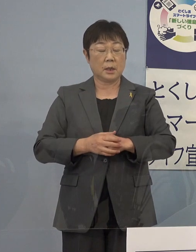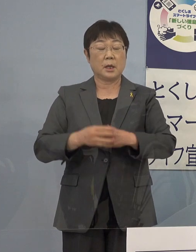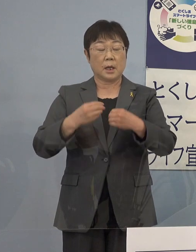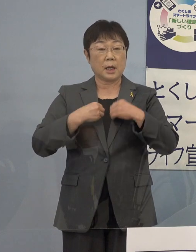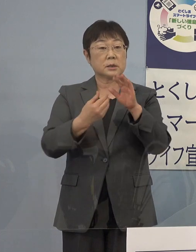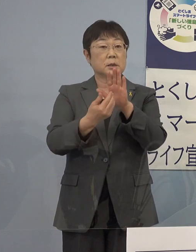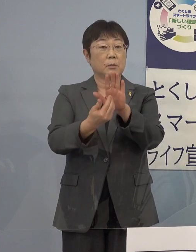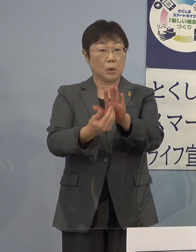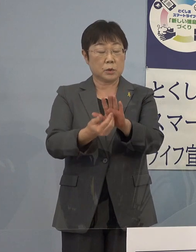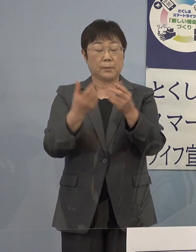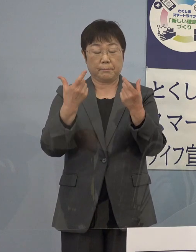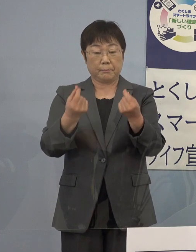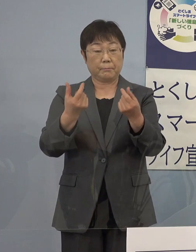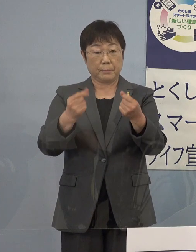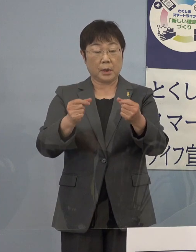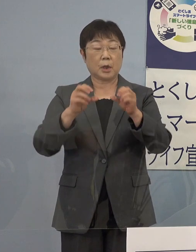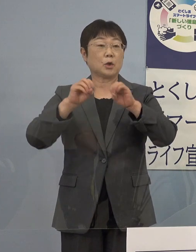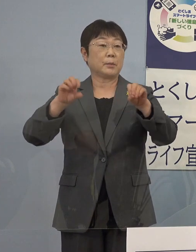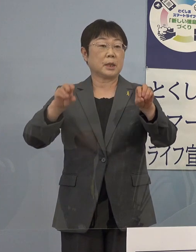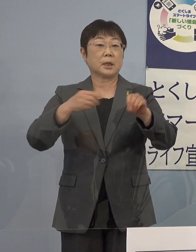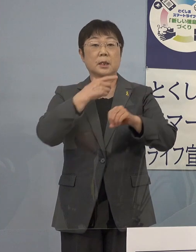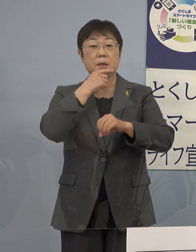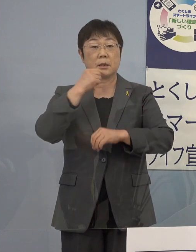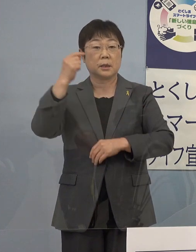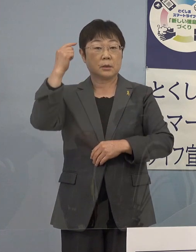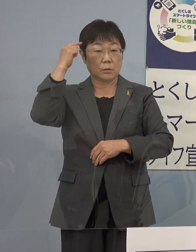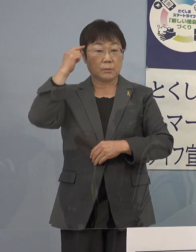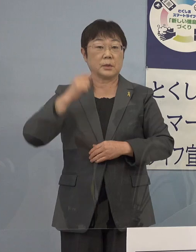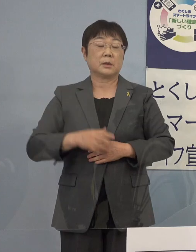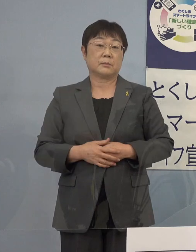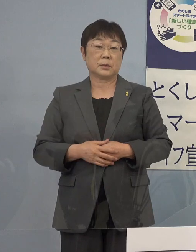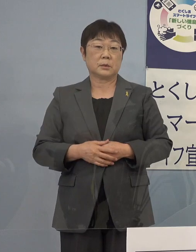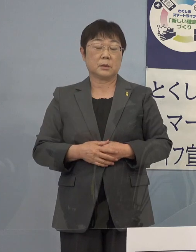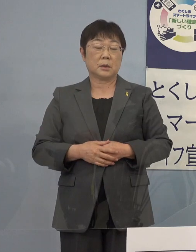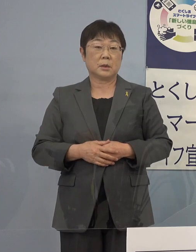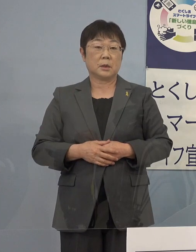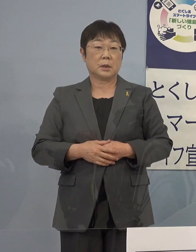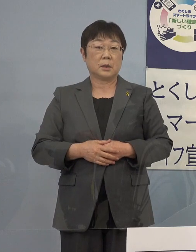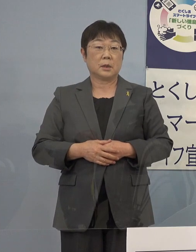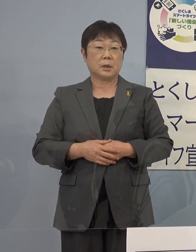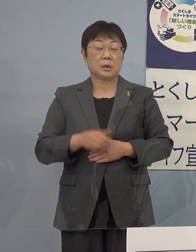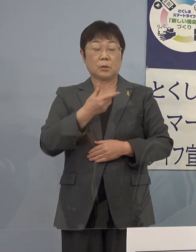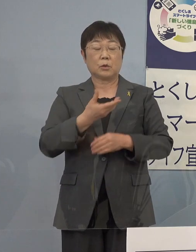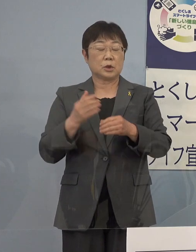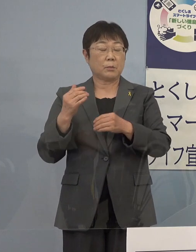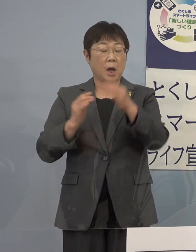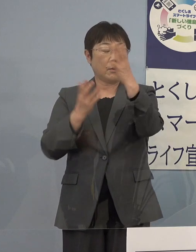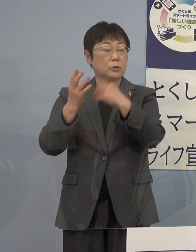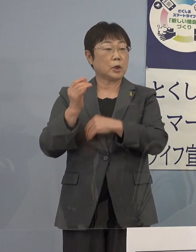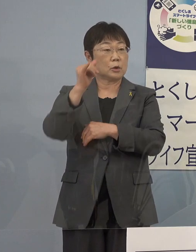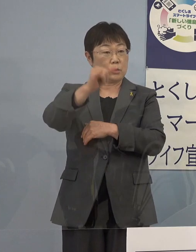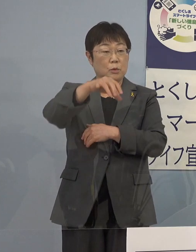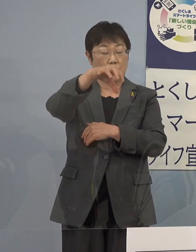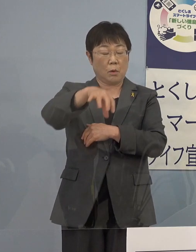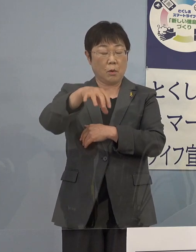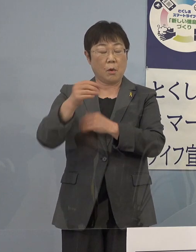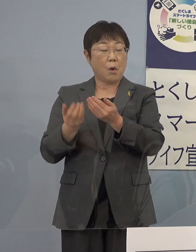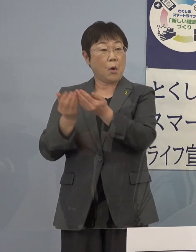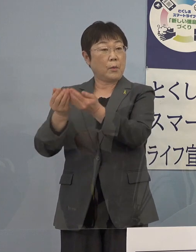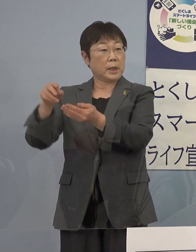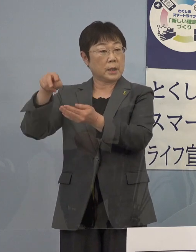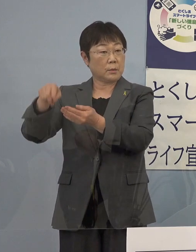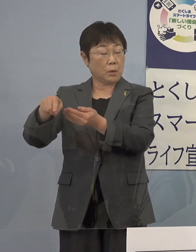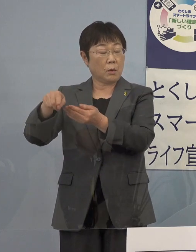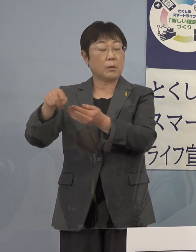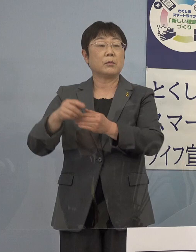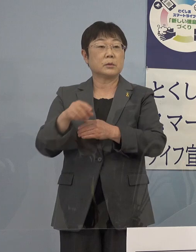止この徹底を呼びかけたいと。特に徳島アーブリ空港、あるいは南海フェリー徳島